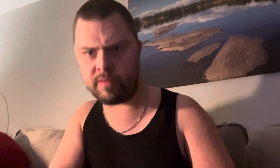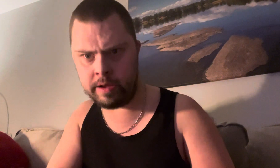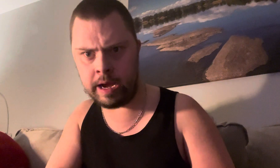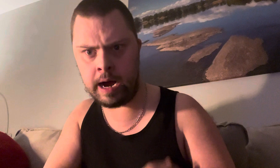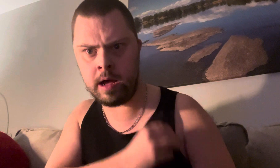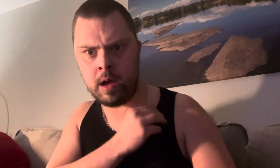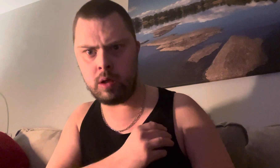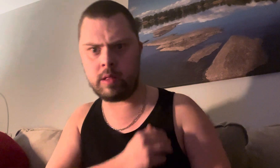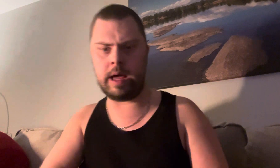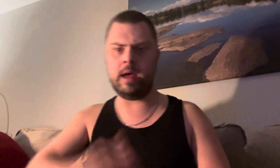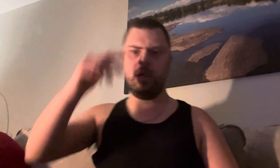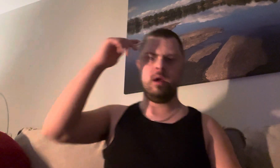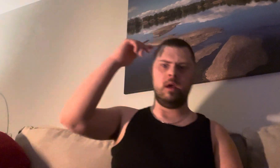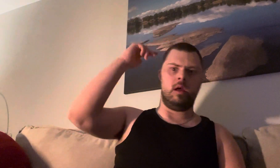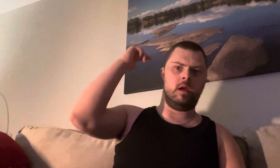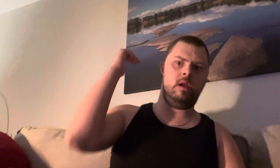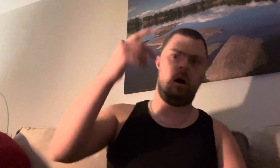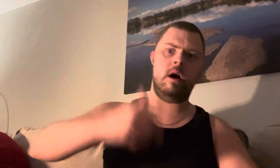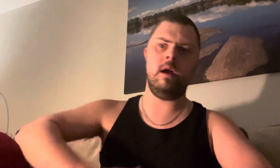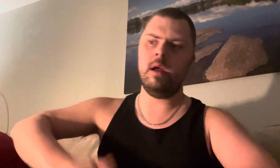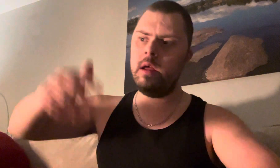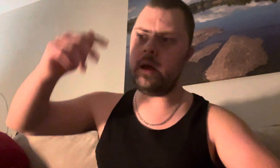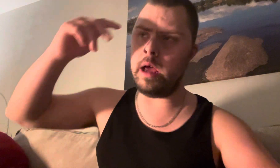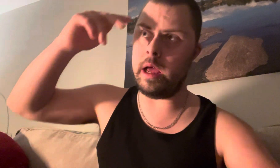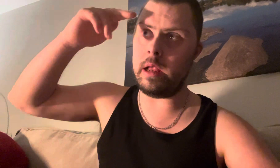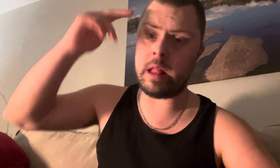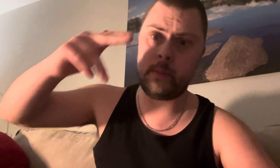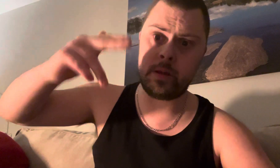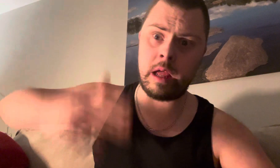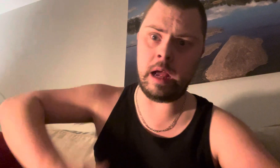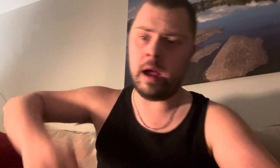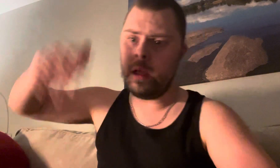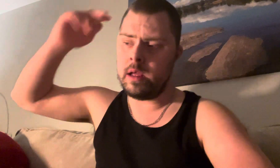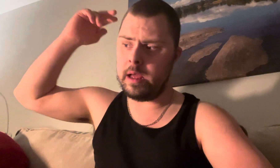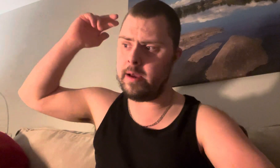2024. Just det. Ja, det vill säga